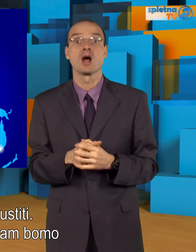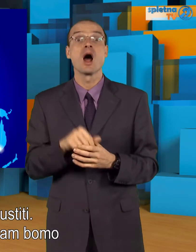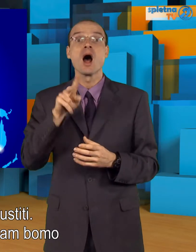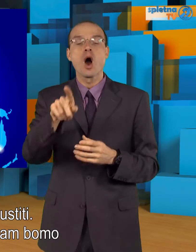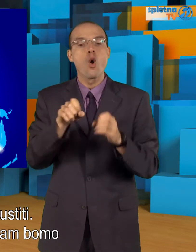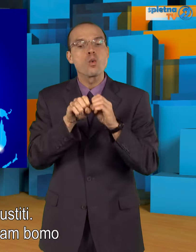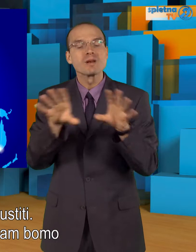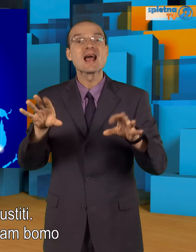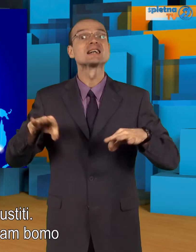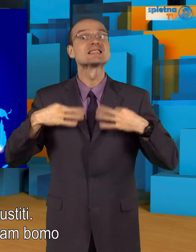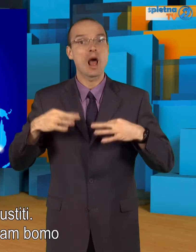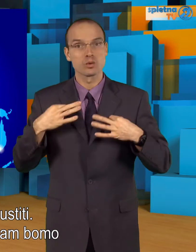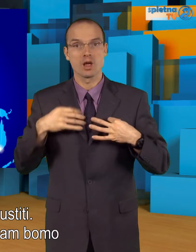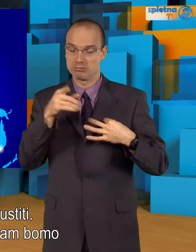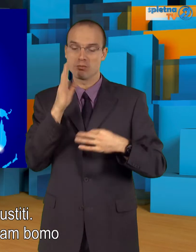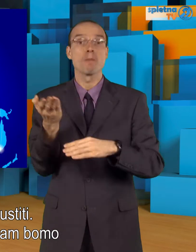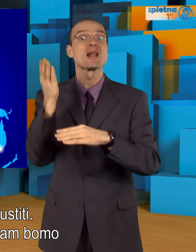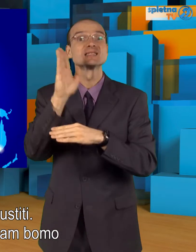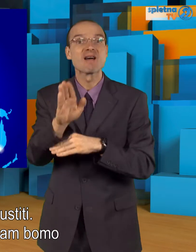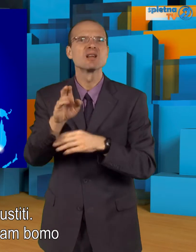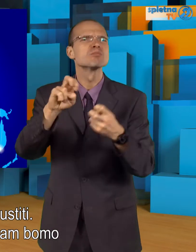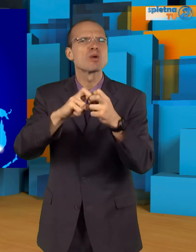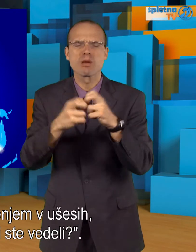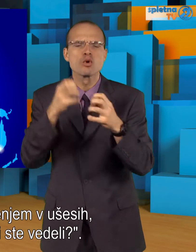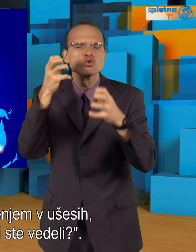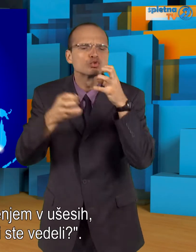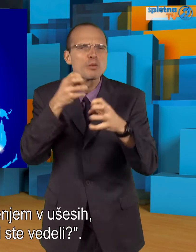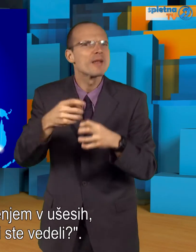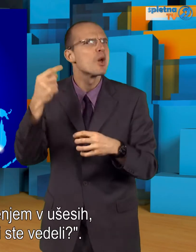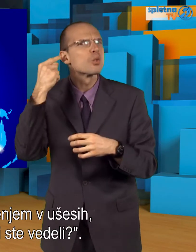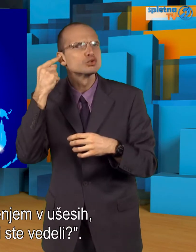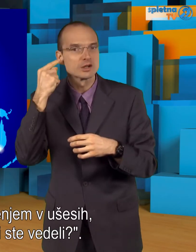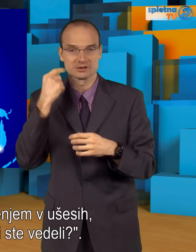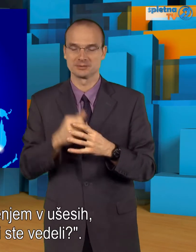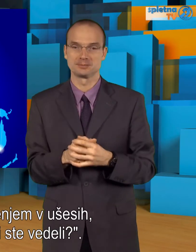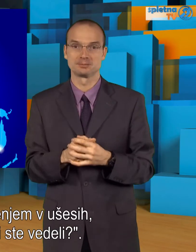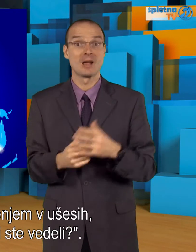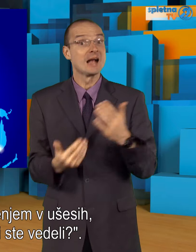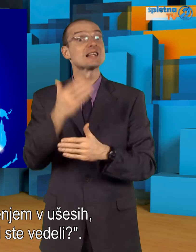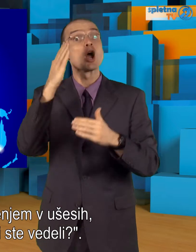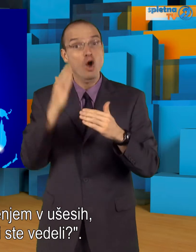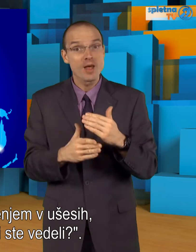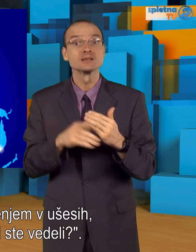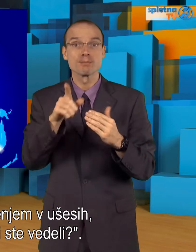V rubriki Zdravje vam bomo predstavili težave s šumenjem v ušesih, za konec pa rubrika Ali ste